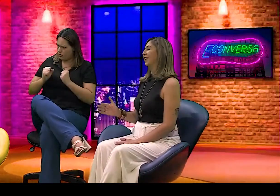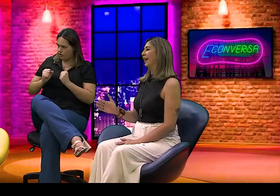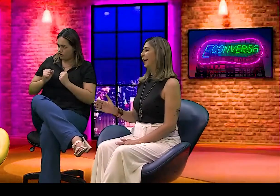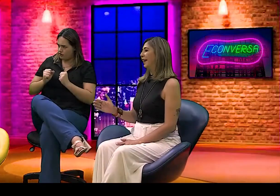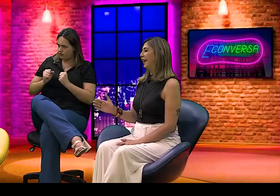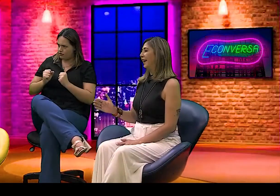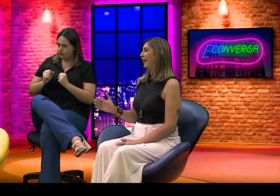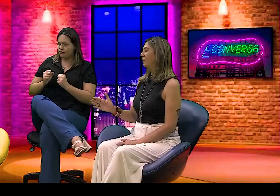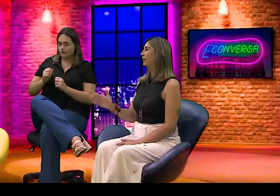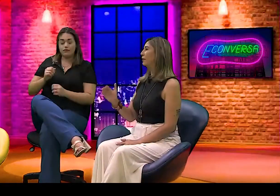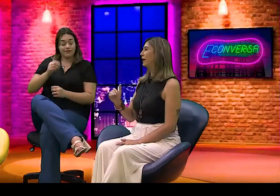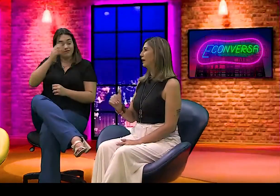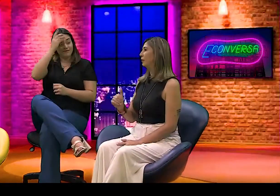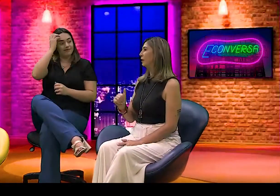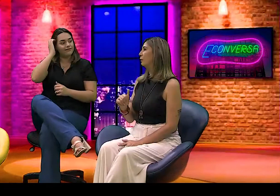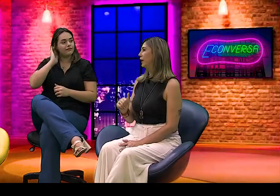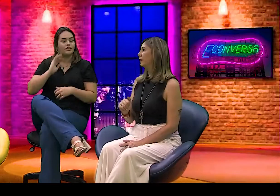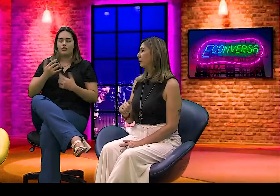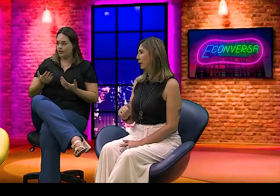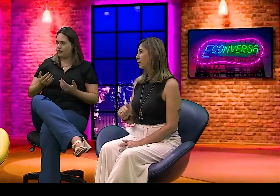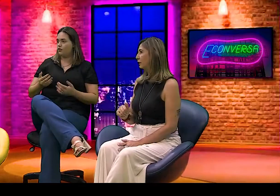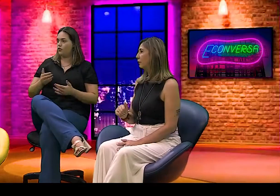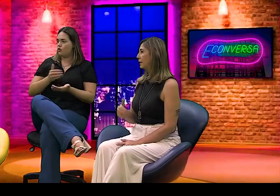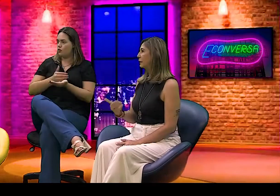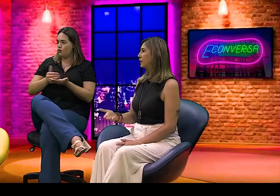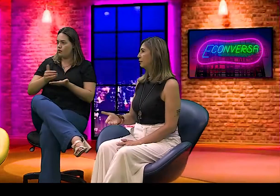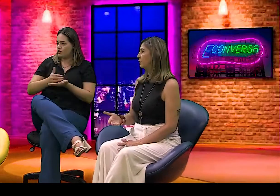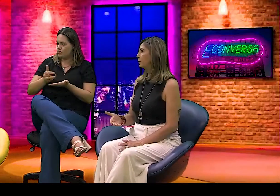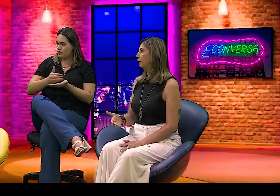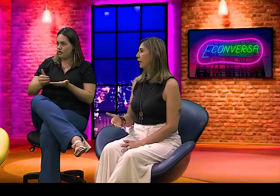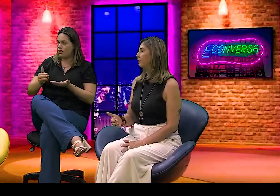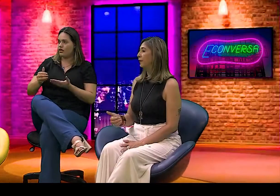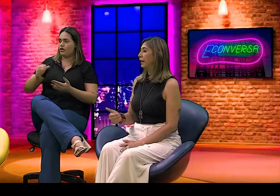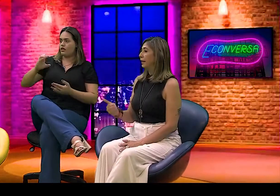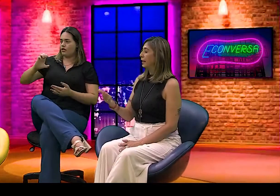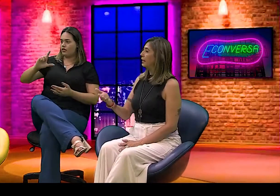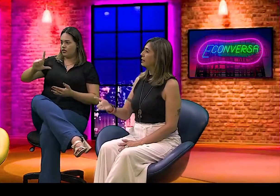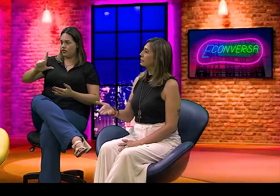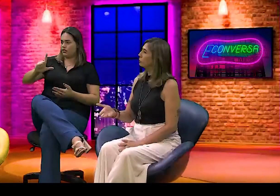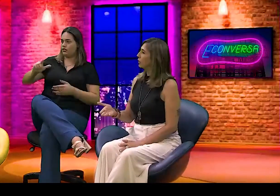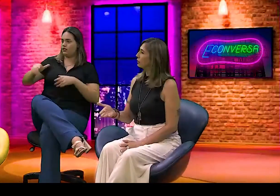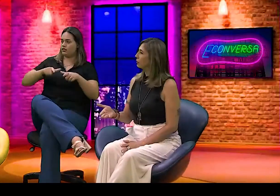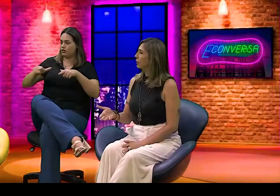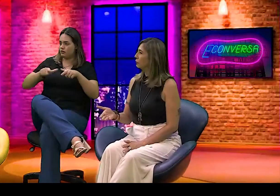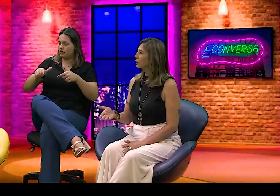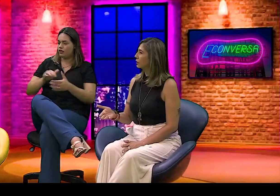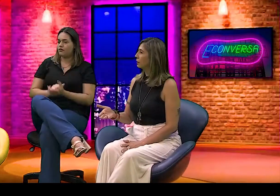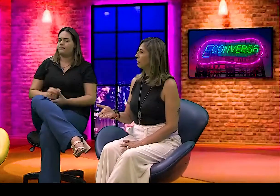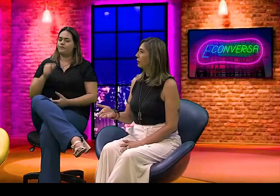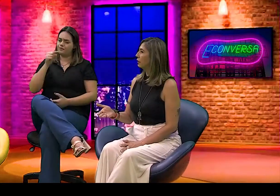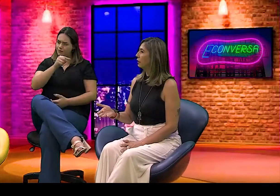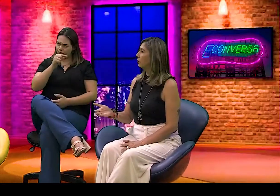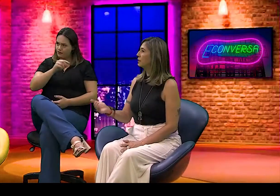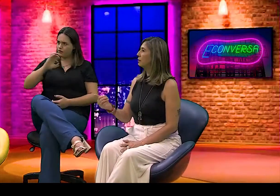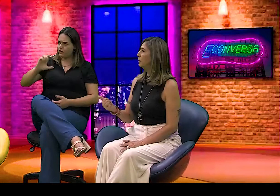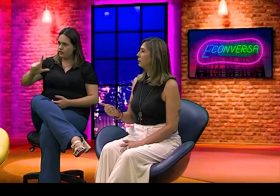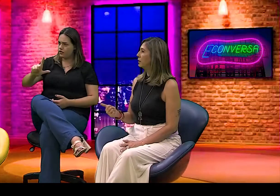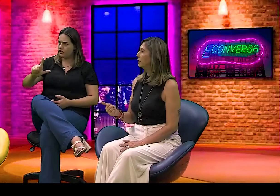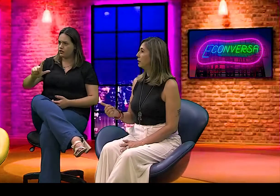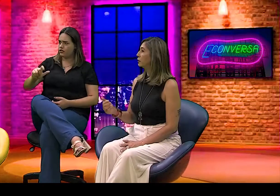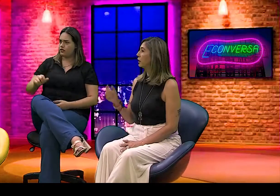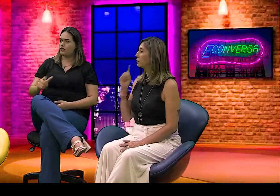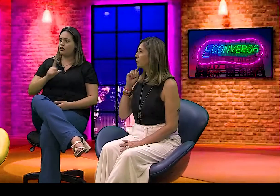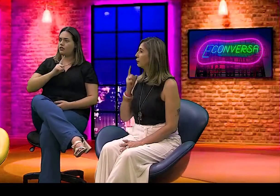Pode. Eu fui trabalhar numa comunidade terapêutica, fui prestar um serviço, né? E nessa comunidade terapêutica, eu recebi